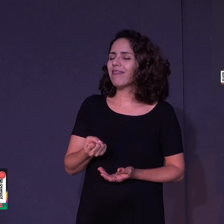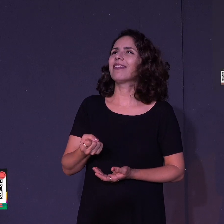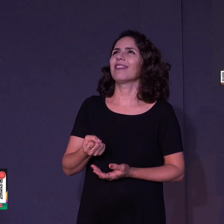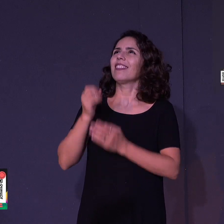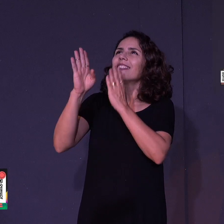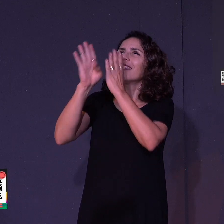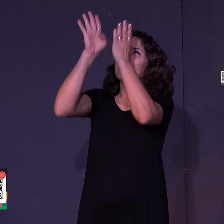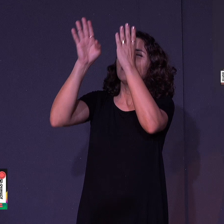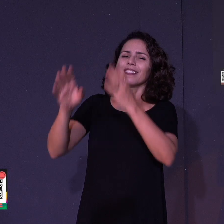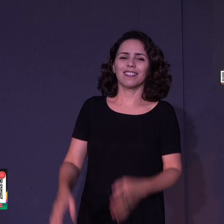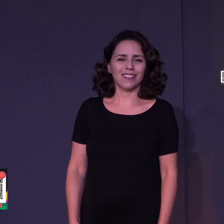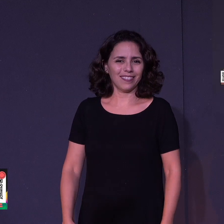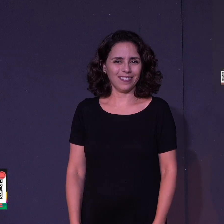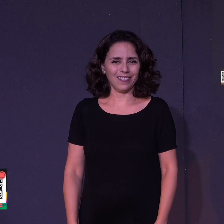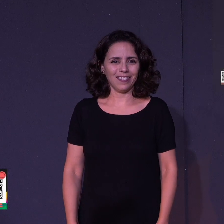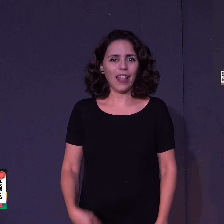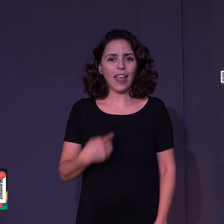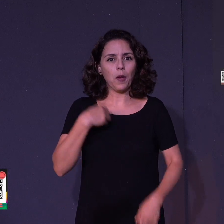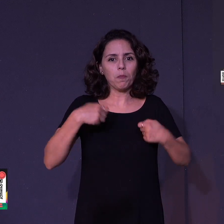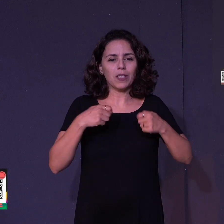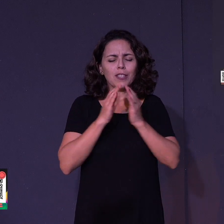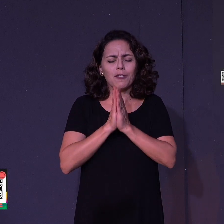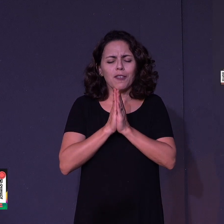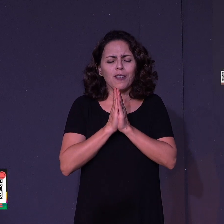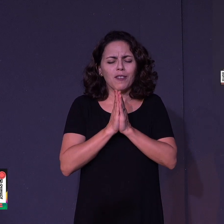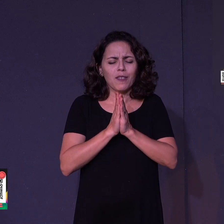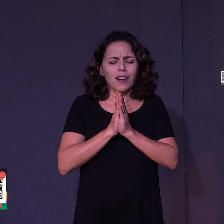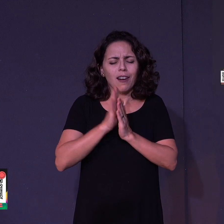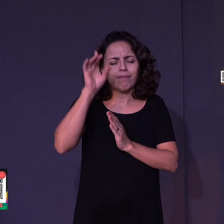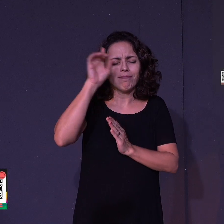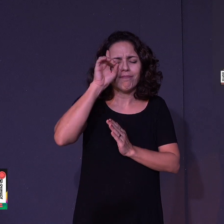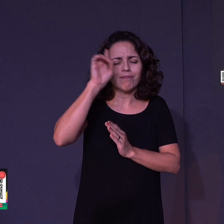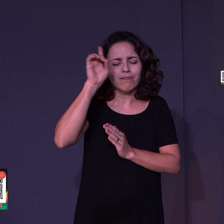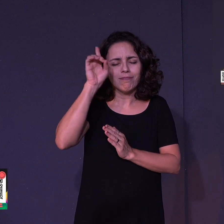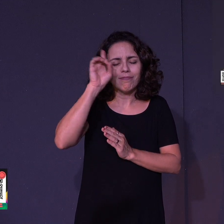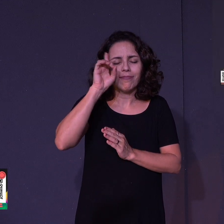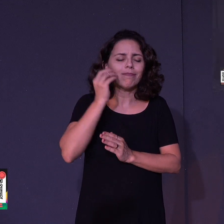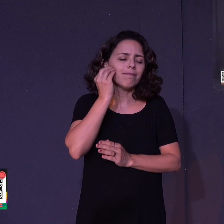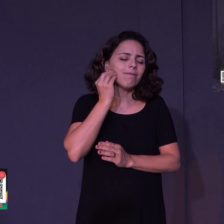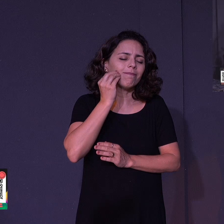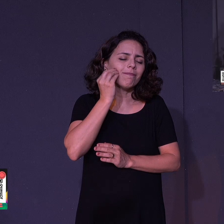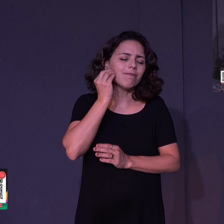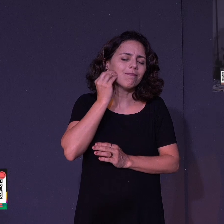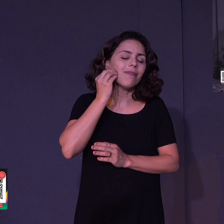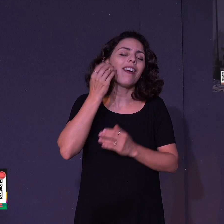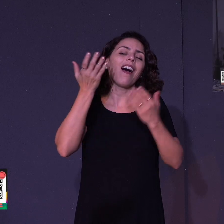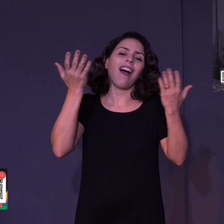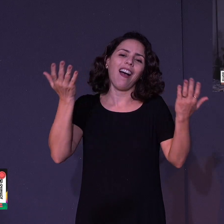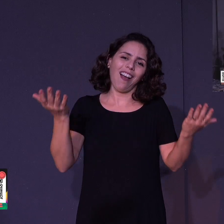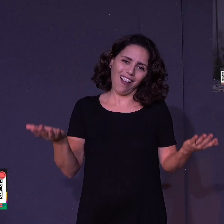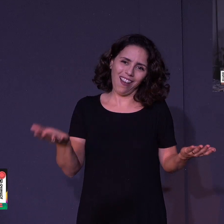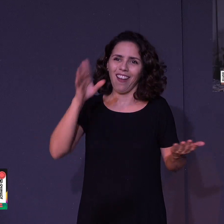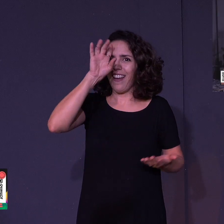é caminhando em oração, que nós iremos provar e ver da misericórdia do Senhor. Não existe outra forma. Não existe